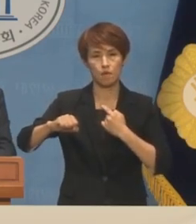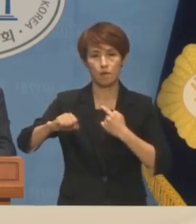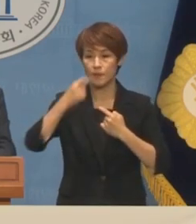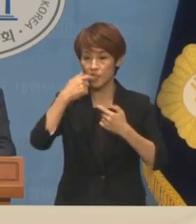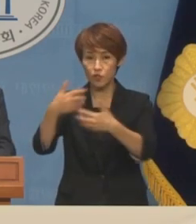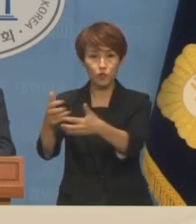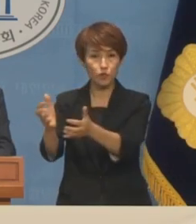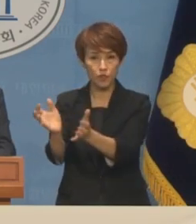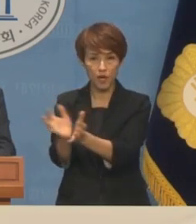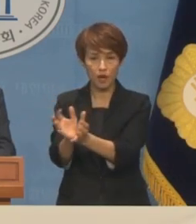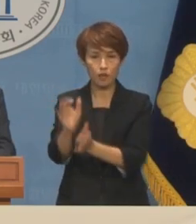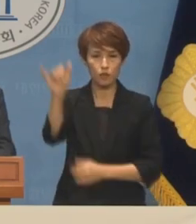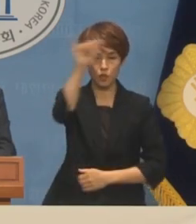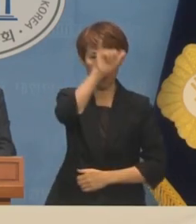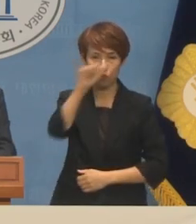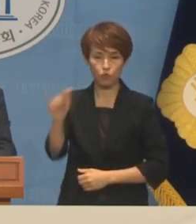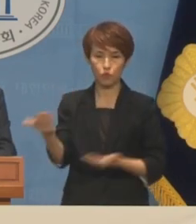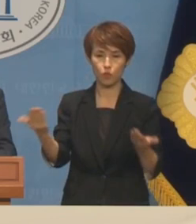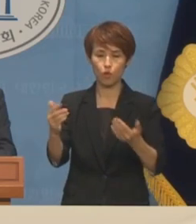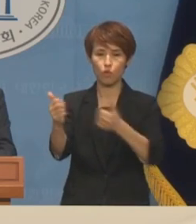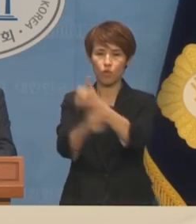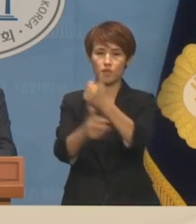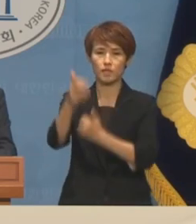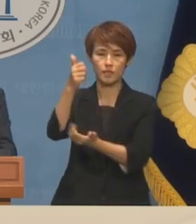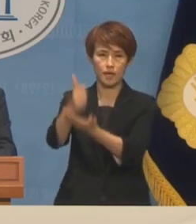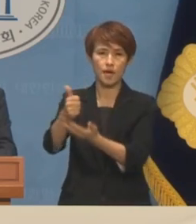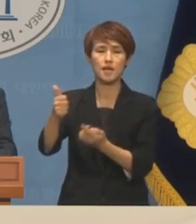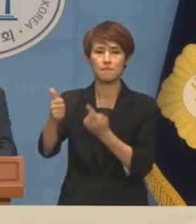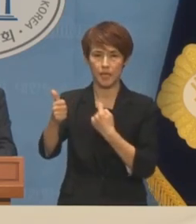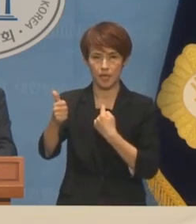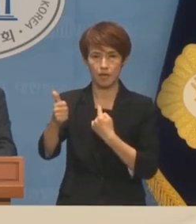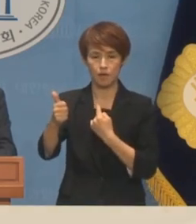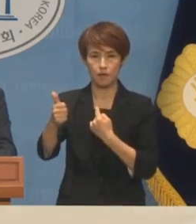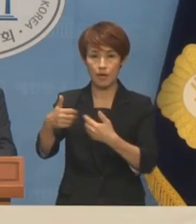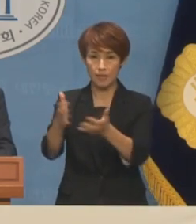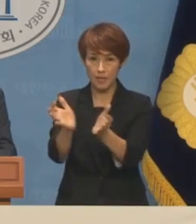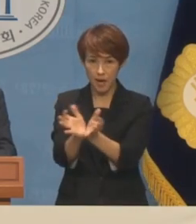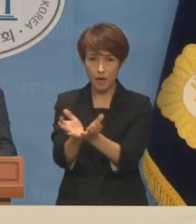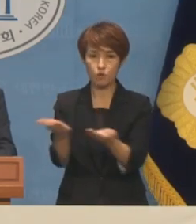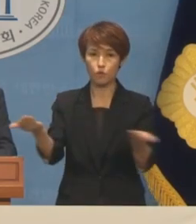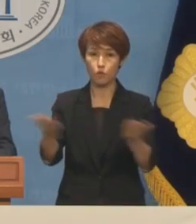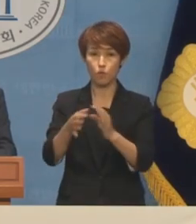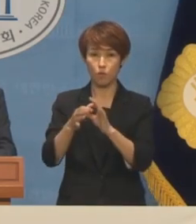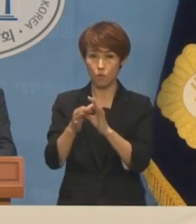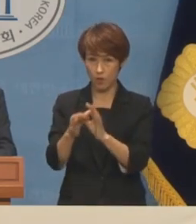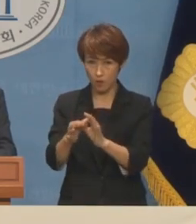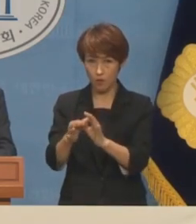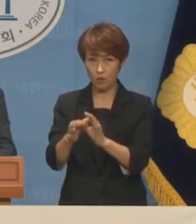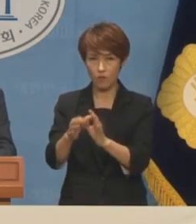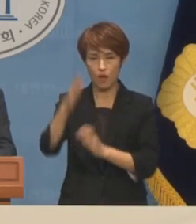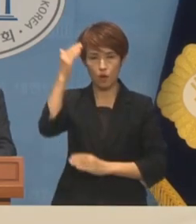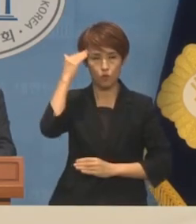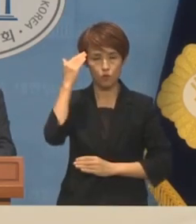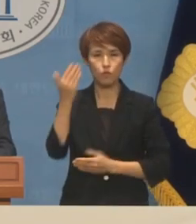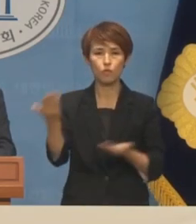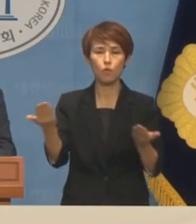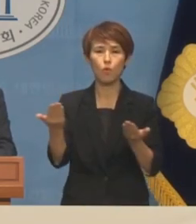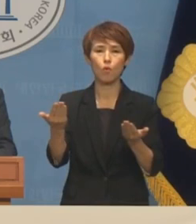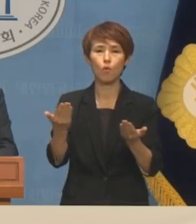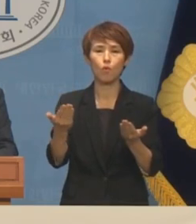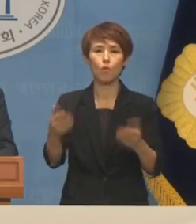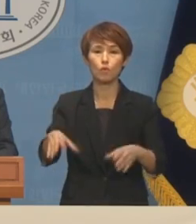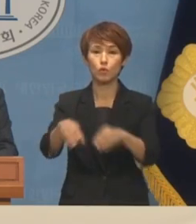더불어민주당 전국노동위원장을 연임하고 당 노동대변인과 한국노총